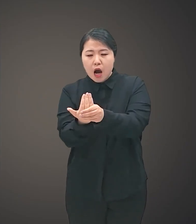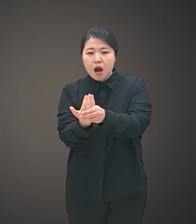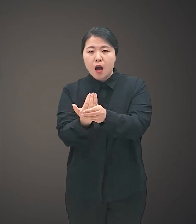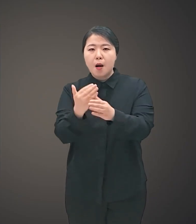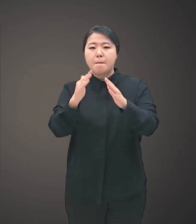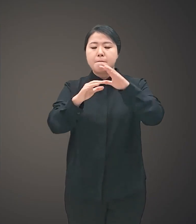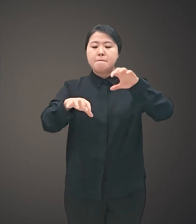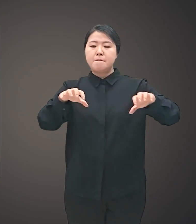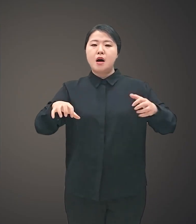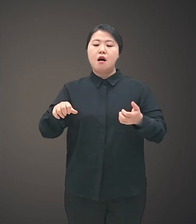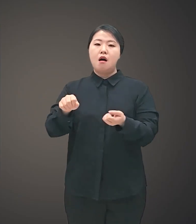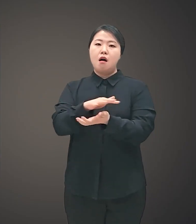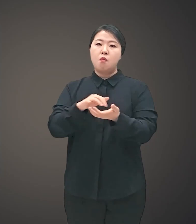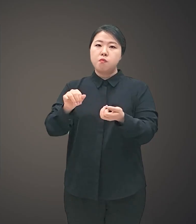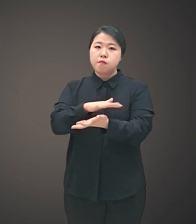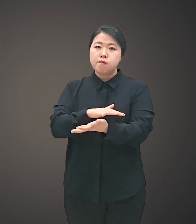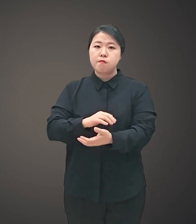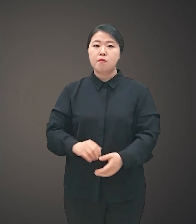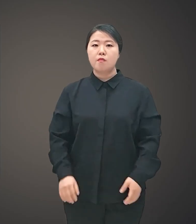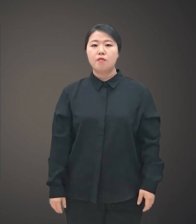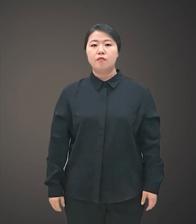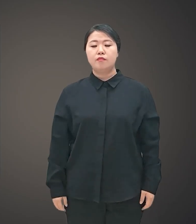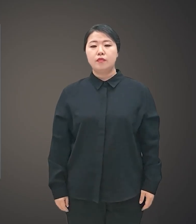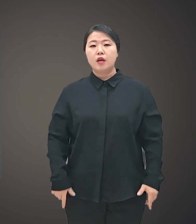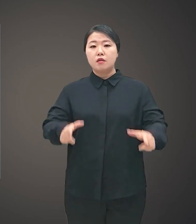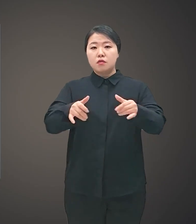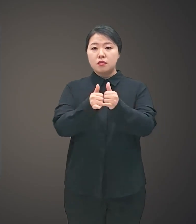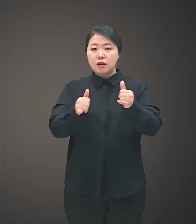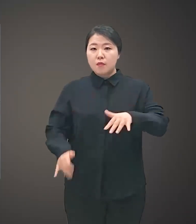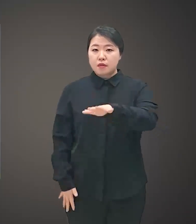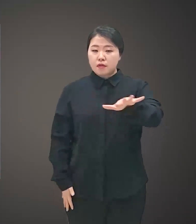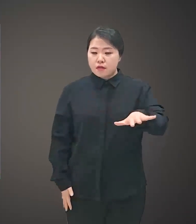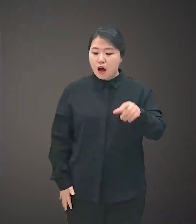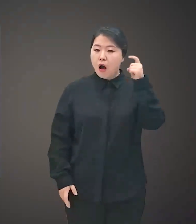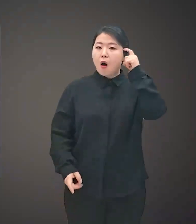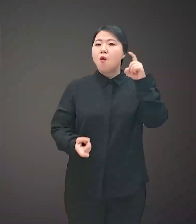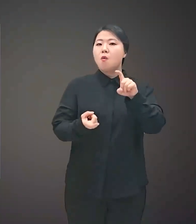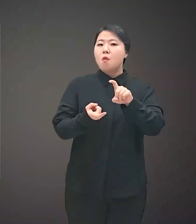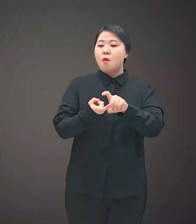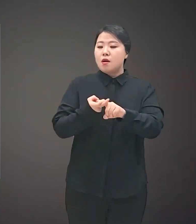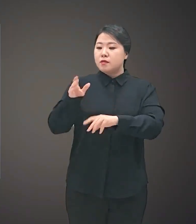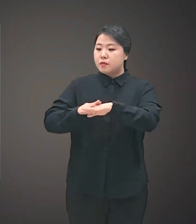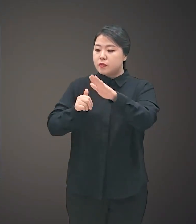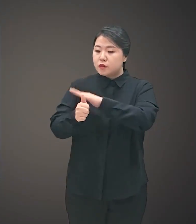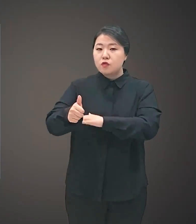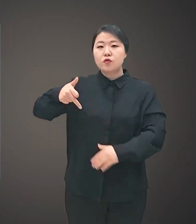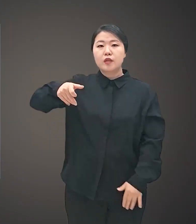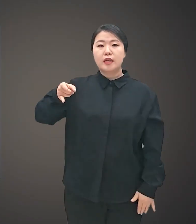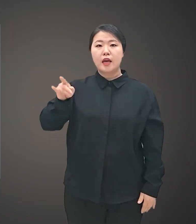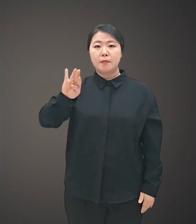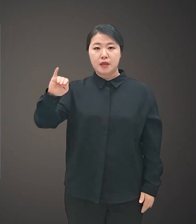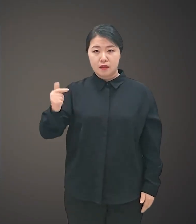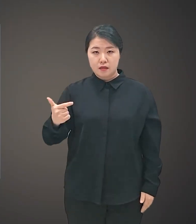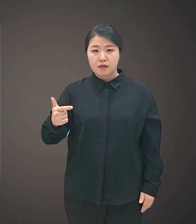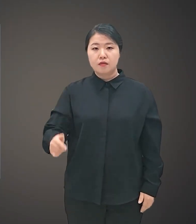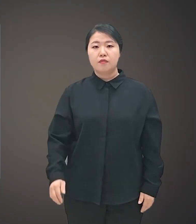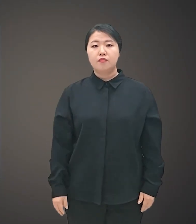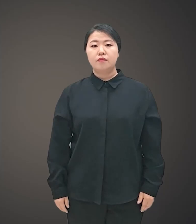파문에 휩싸이면서 마을은 초토화되었다. 선수는 마을 사람들 모두의 기대를 한몸에 안았던 케빈.